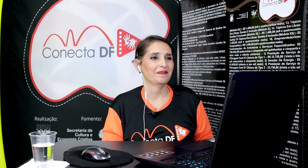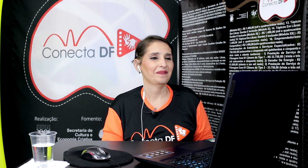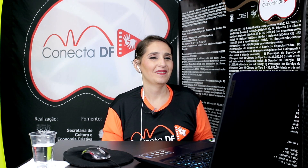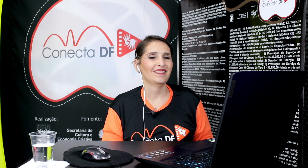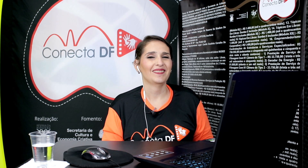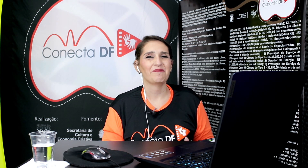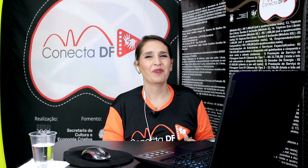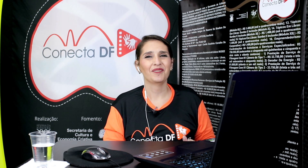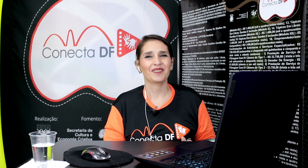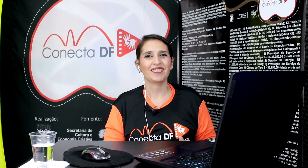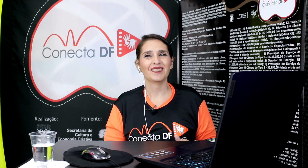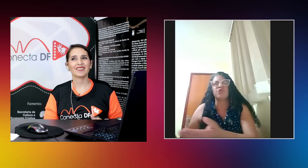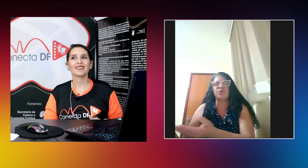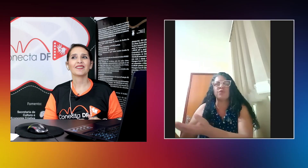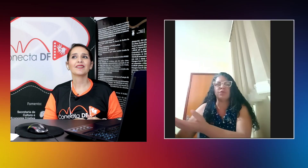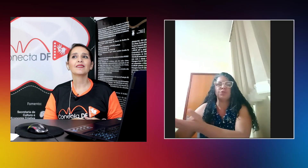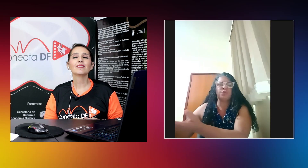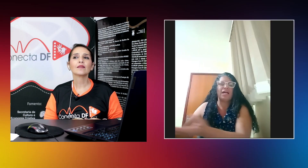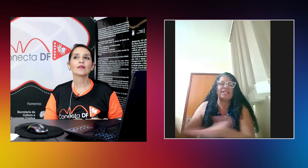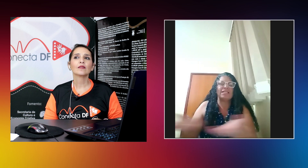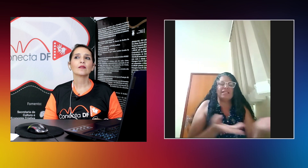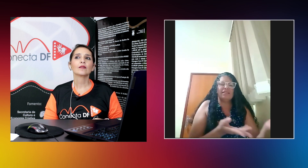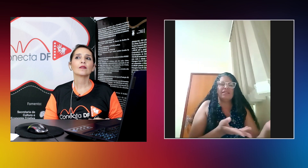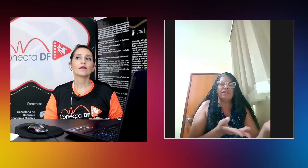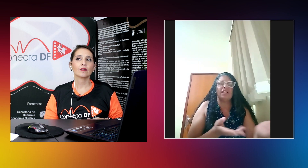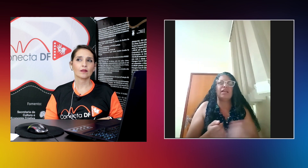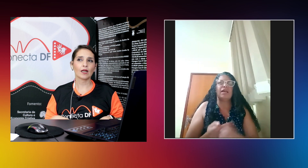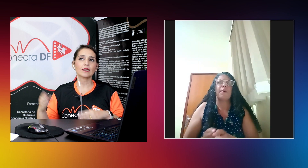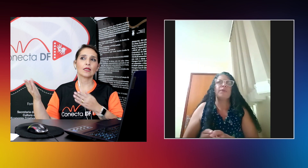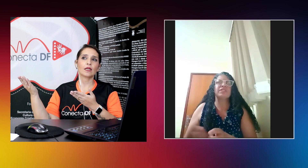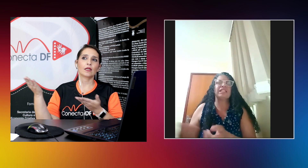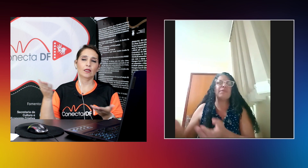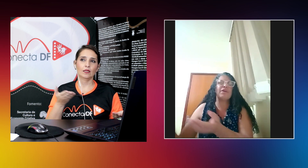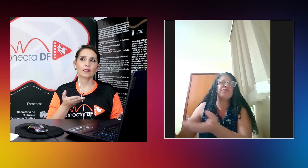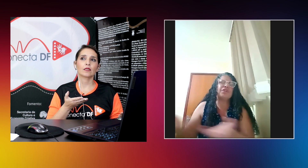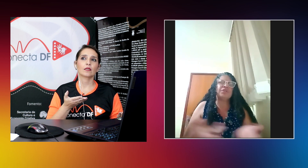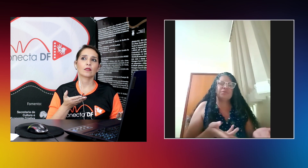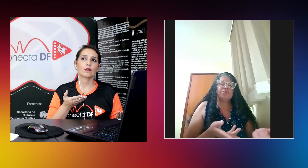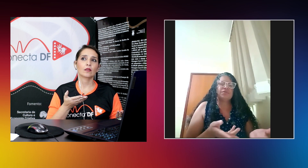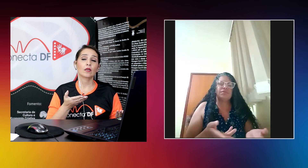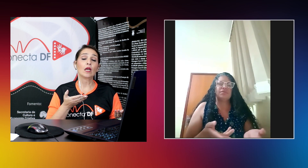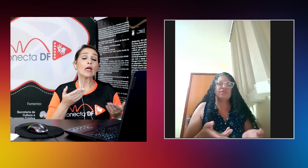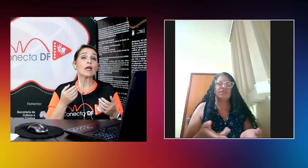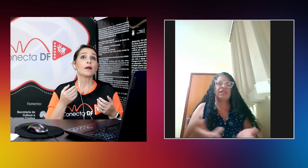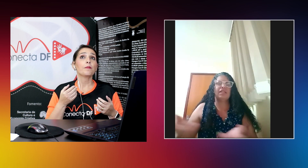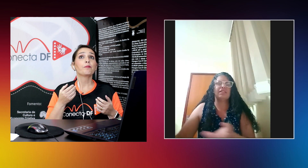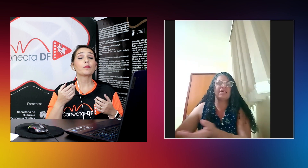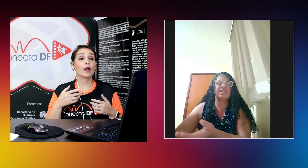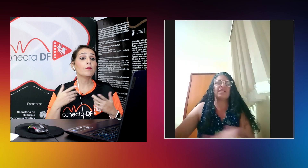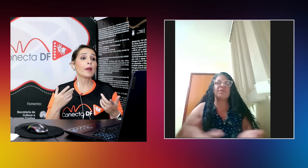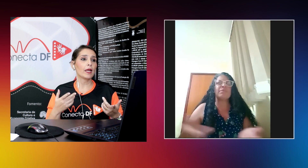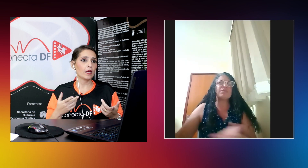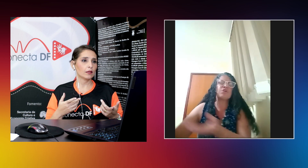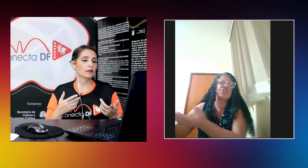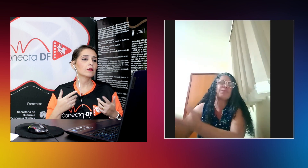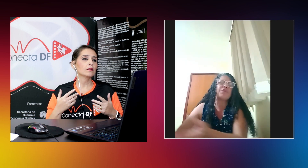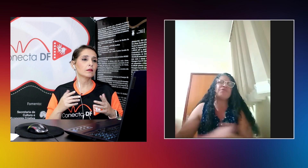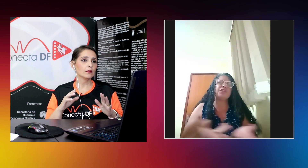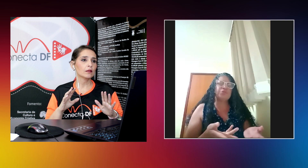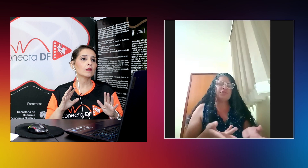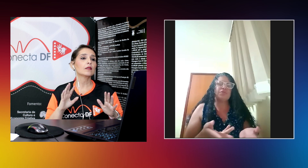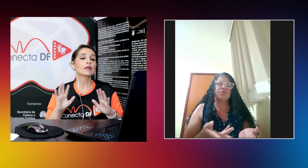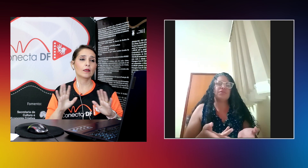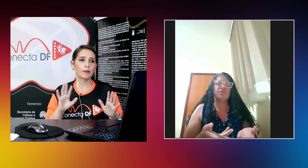Boa noite. Você Boa fez um movimento que, sim, não seria Trazer. bem-vindo? Trazer mais ou menos uma coisa que